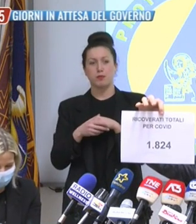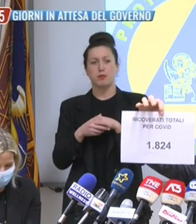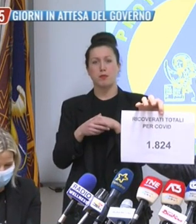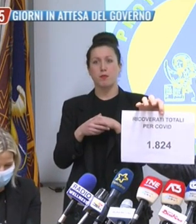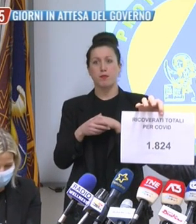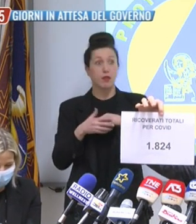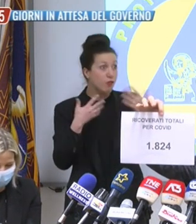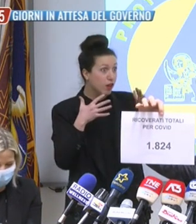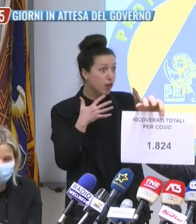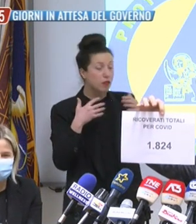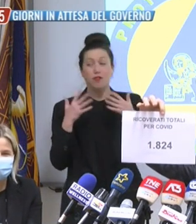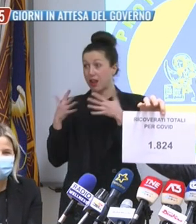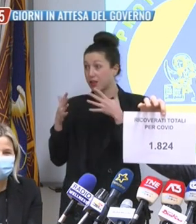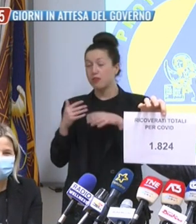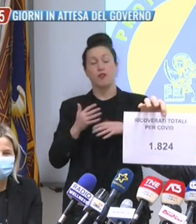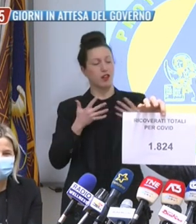Fatto?